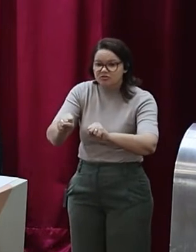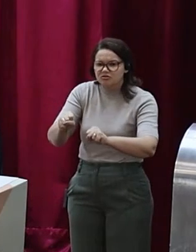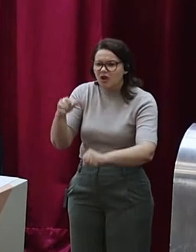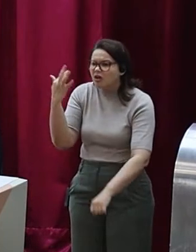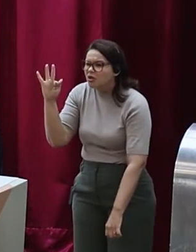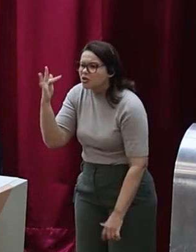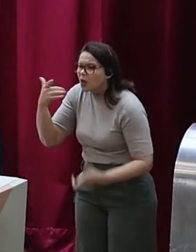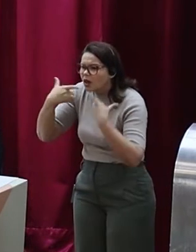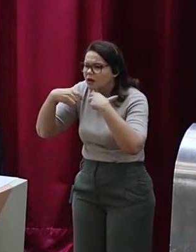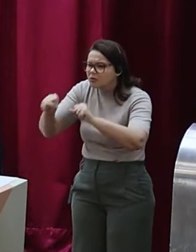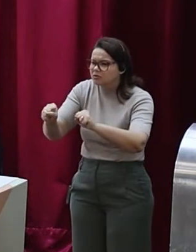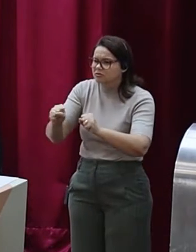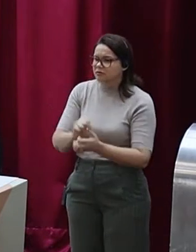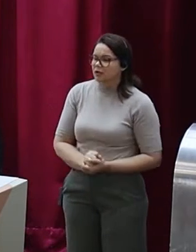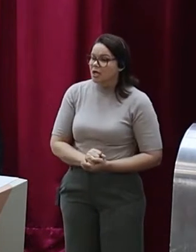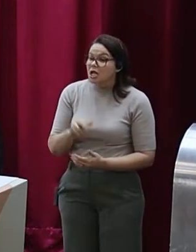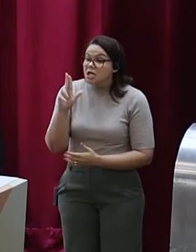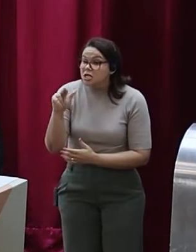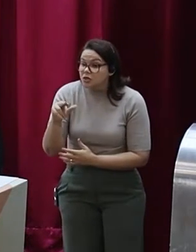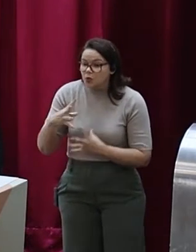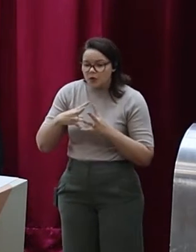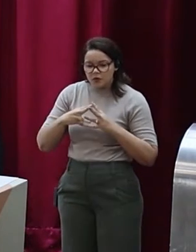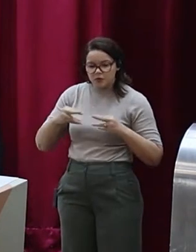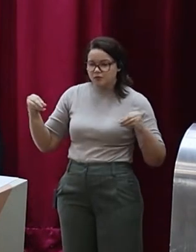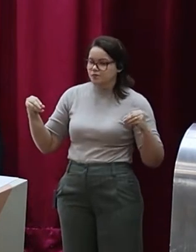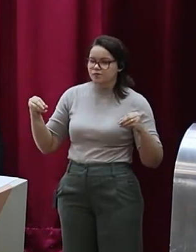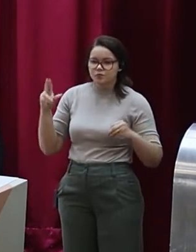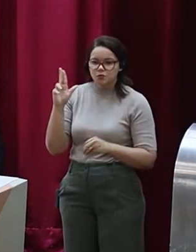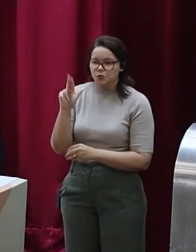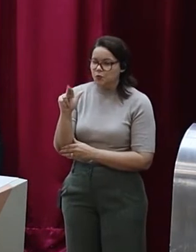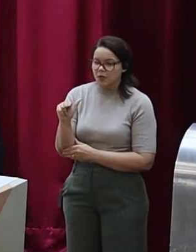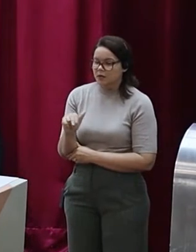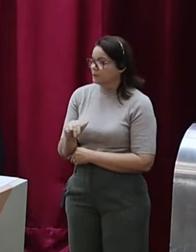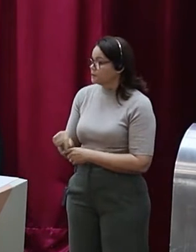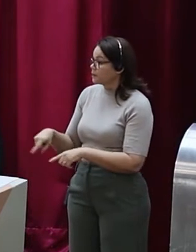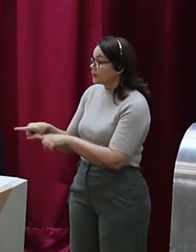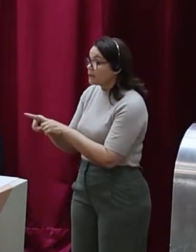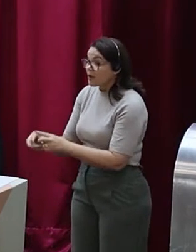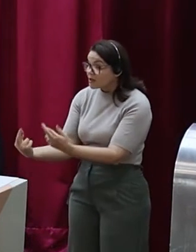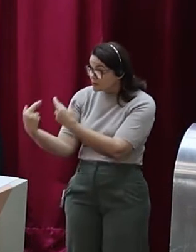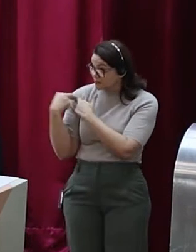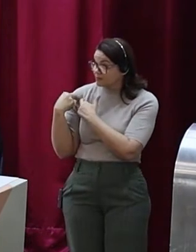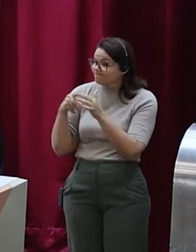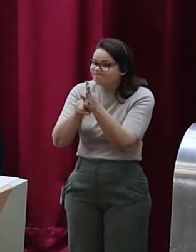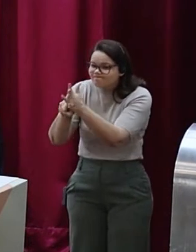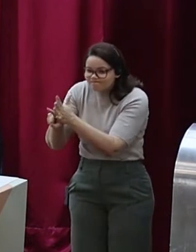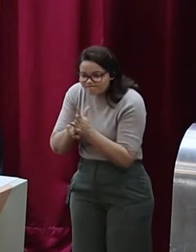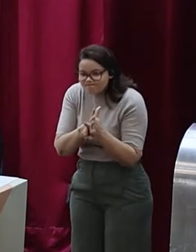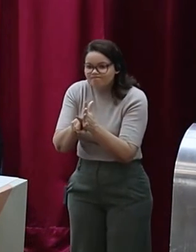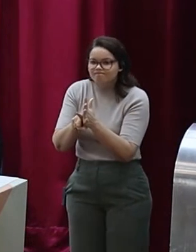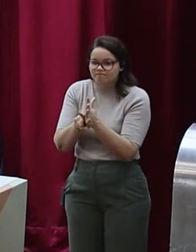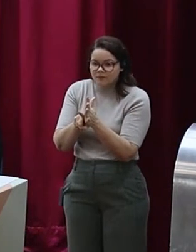lingüístico nunca tratado, nunca curado. Y es una responsabilidad de los investigadores escribir, publicar. Yo tengo